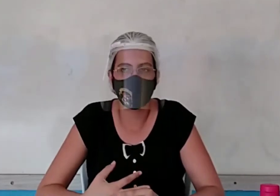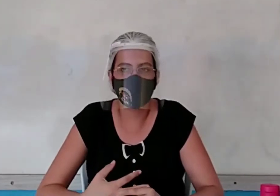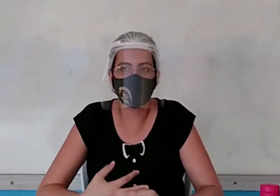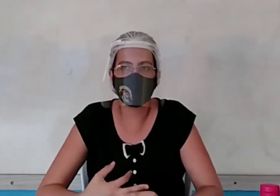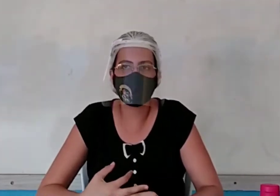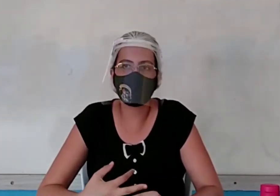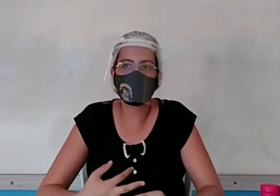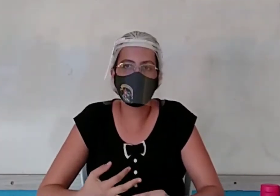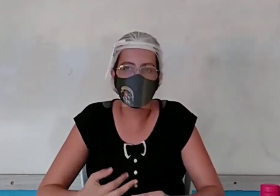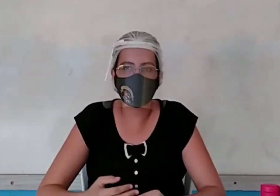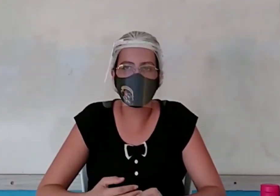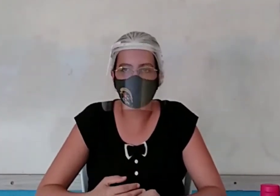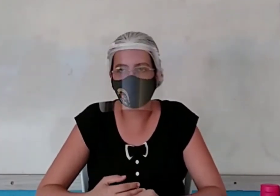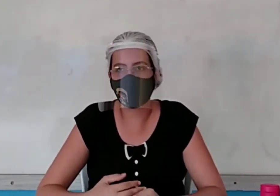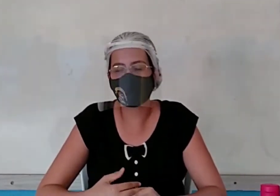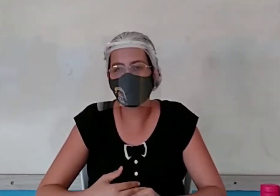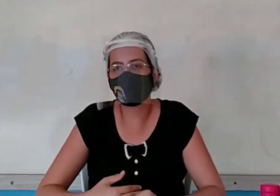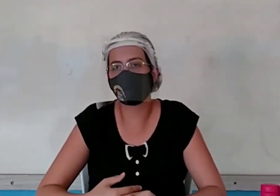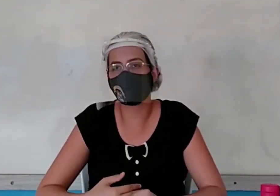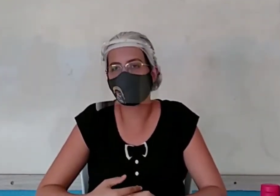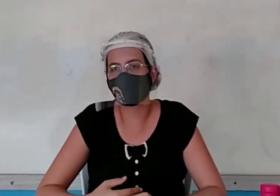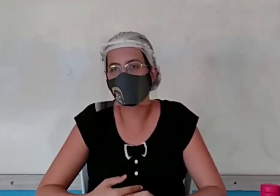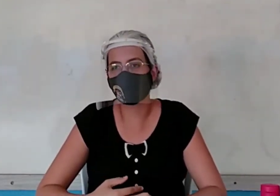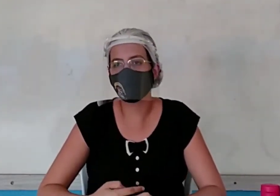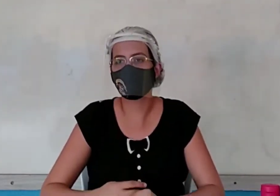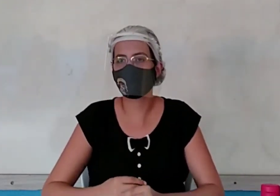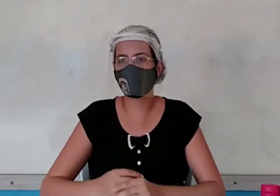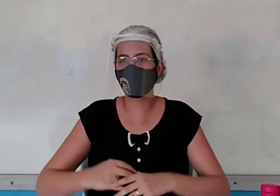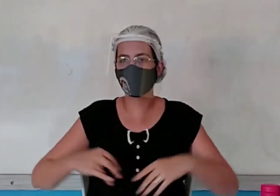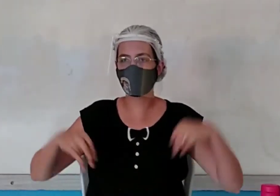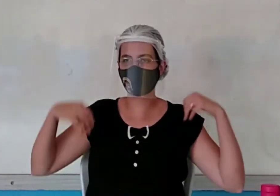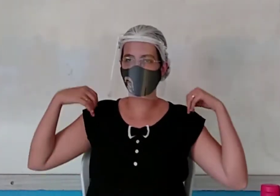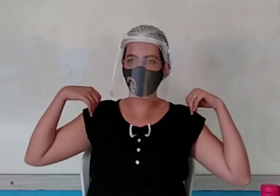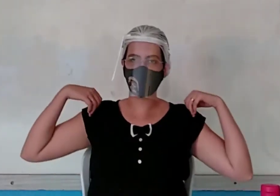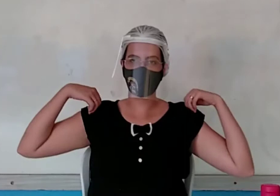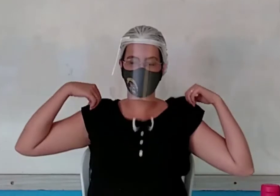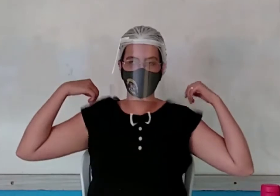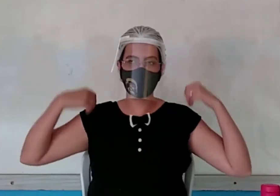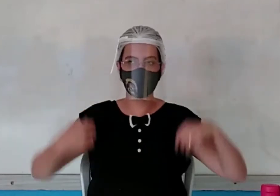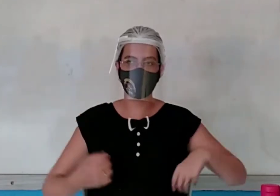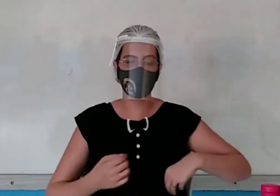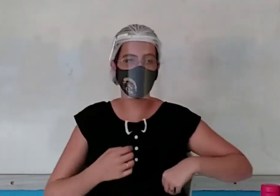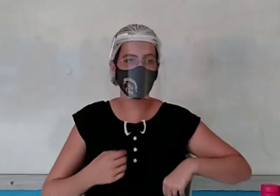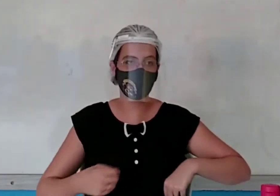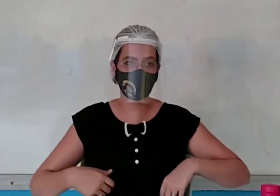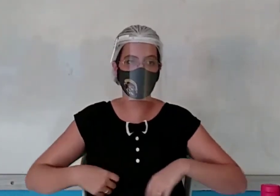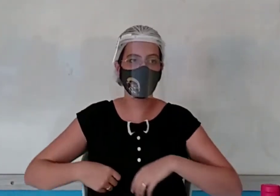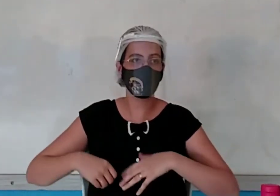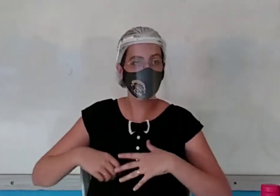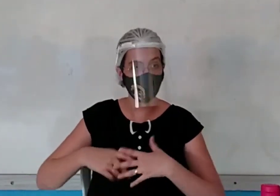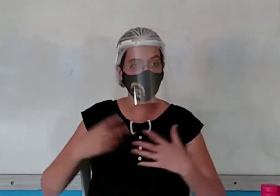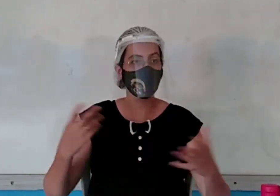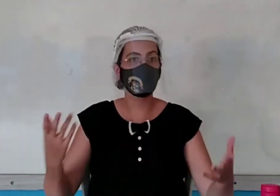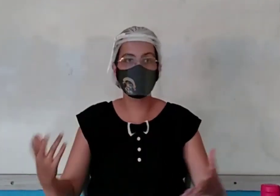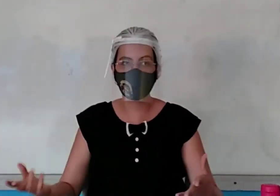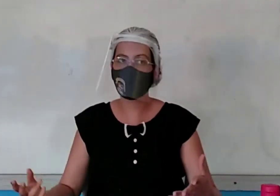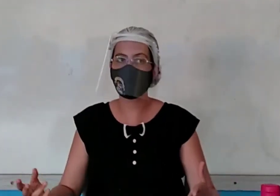Existem brasileiros mal educados nas dicas. Então, se o brasileiro é mal educado, ele vai ser mal educado em qualquer situação,